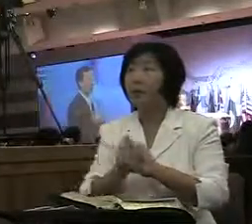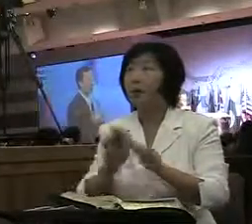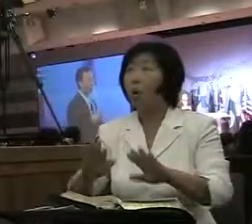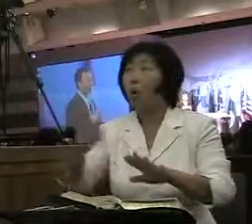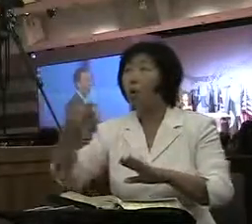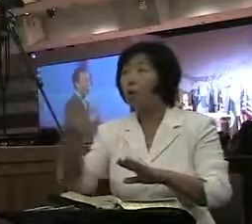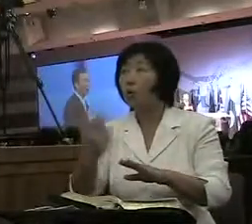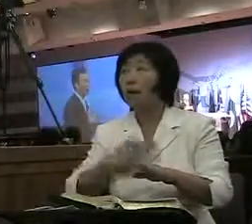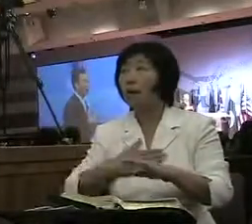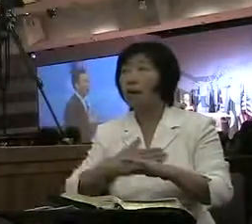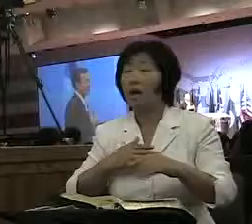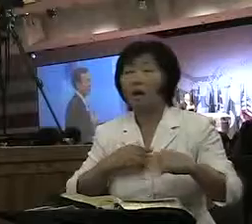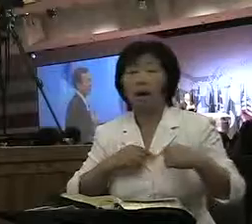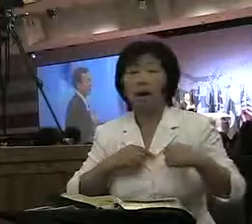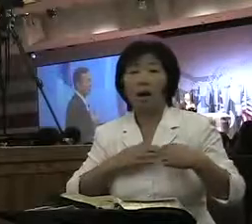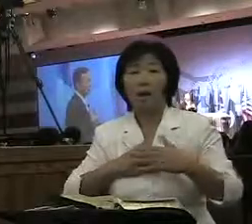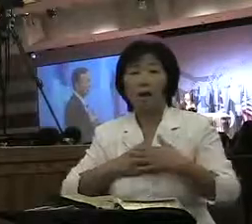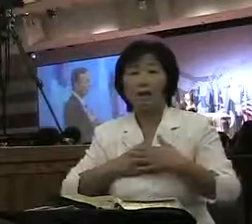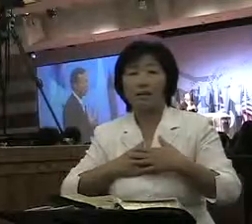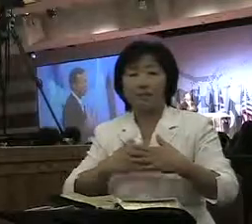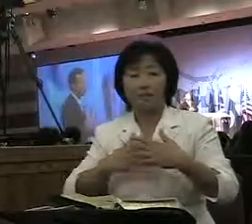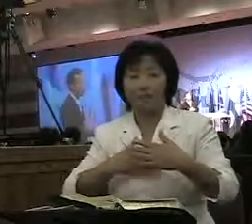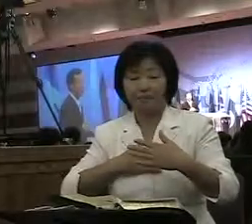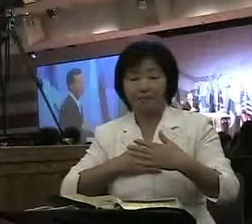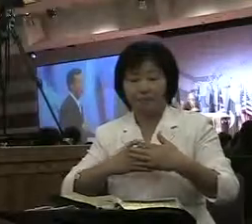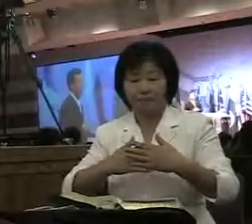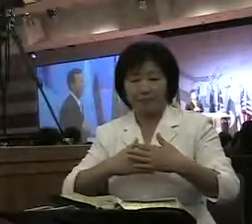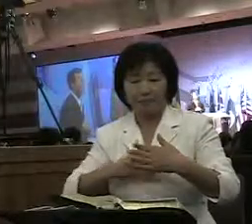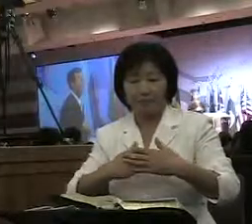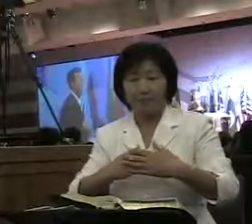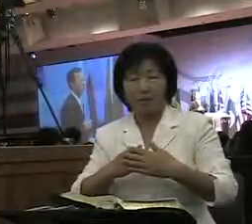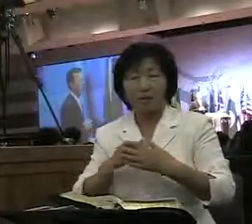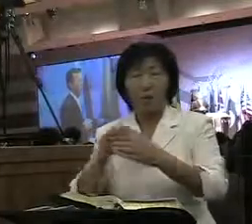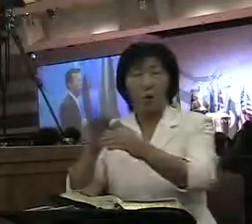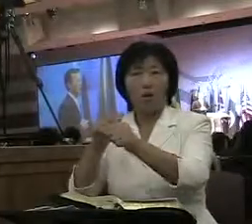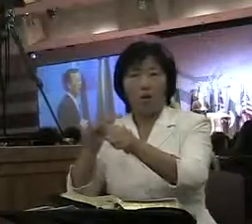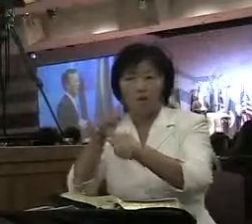오늘도 나의 가슴을 뛰게 하는 sense of calling이 있습니까?